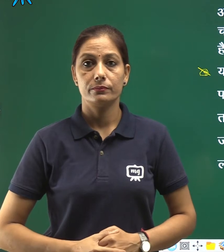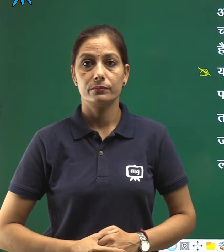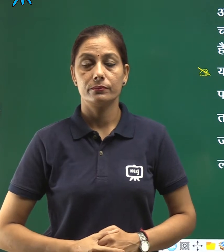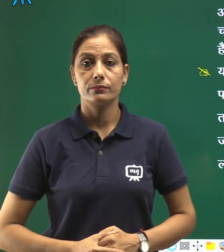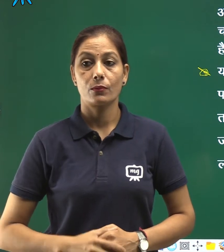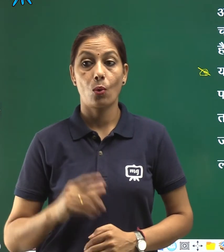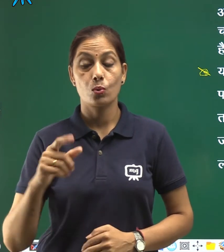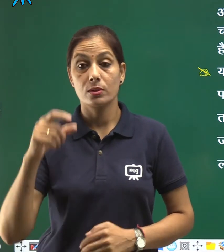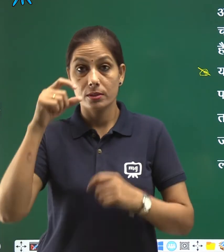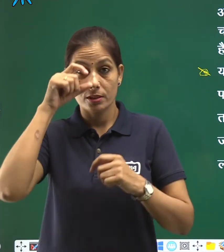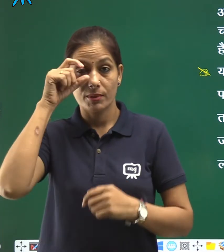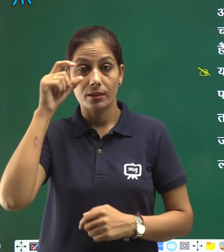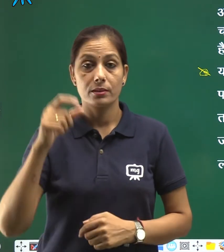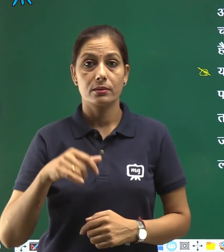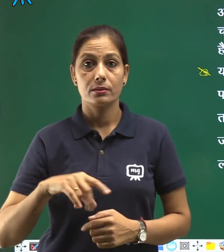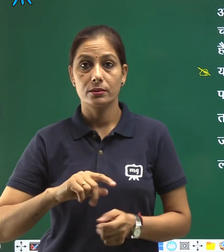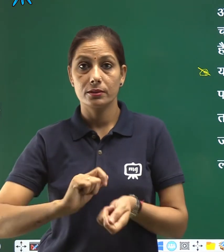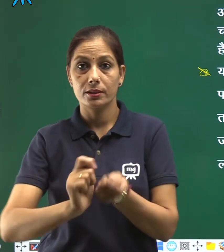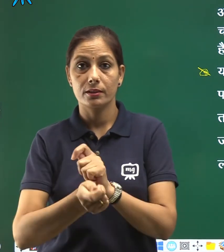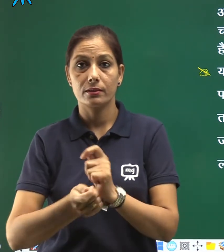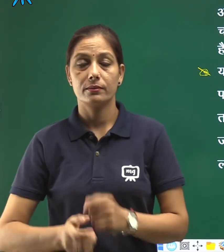उस चश्मे की जगह